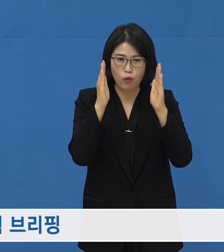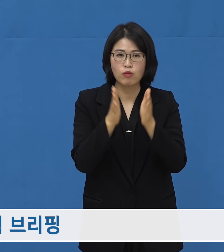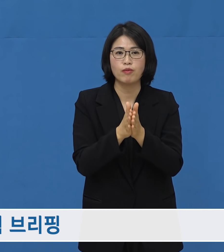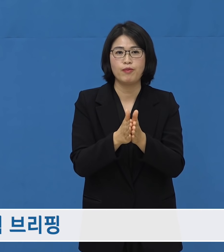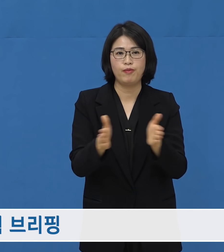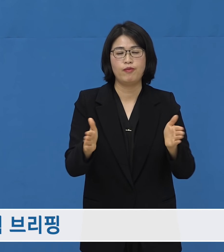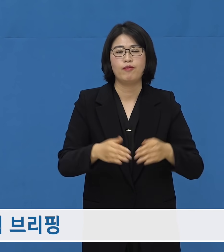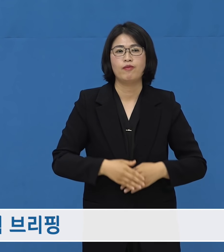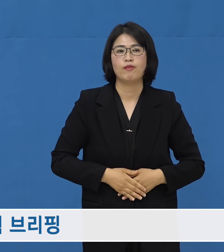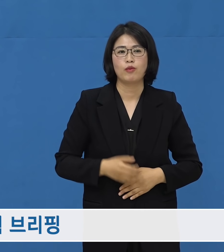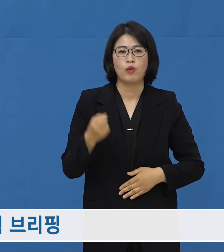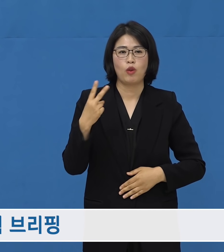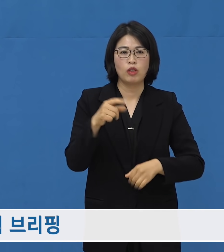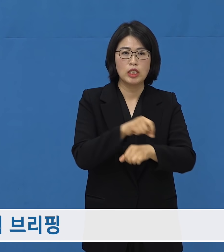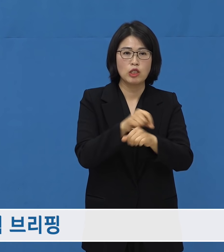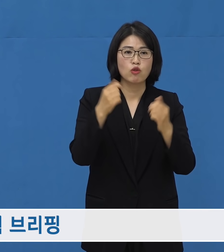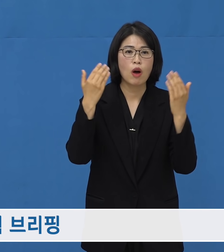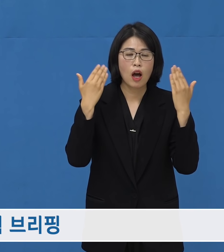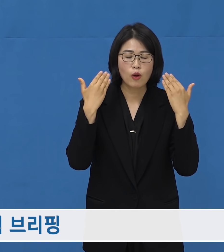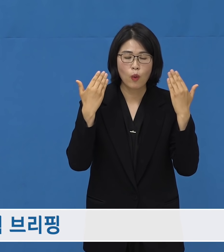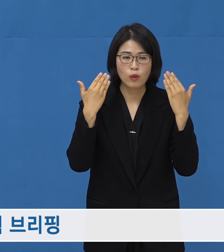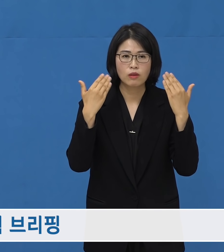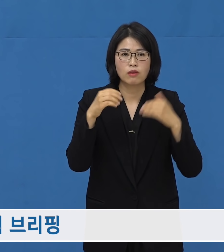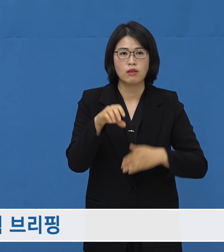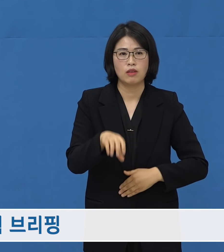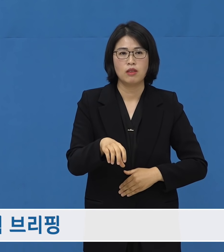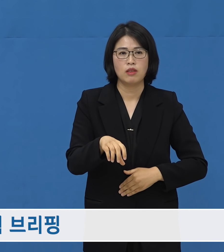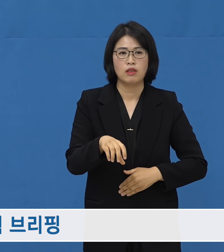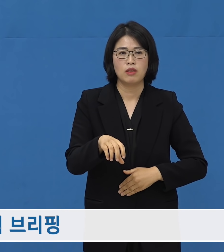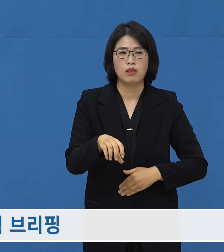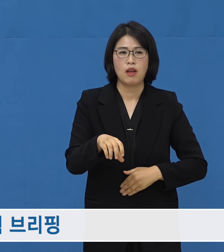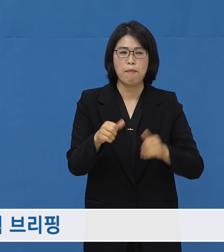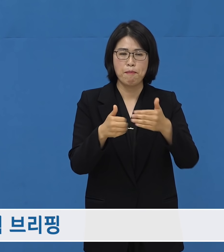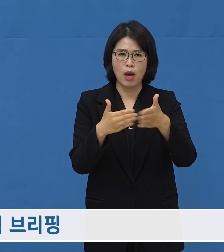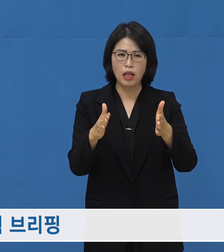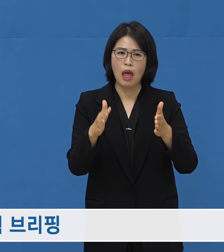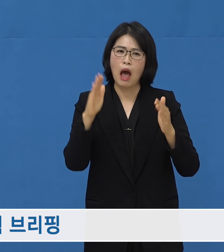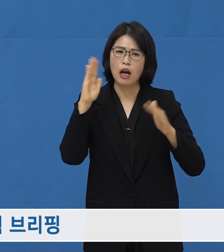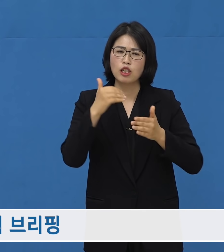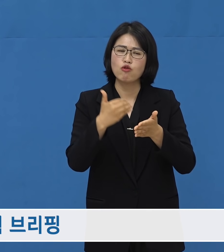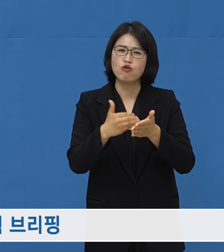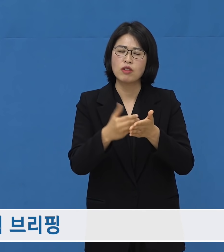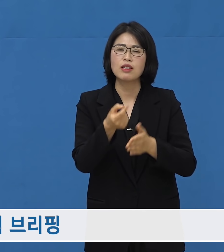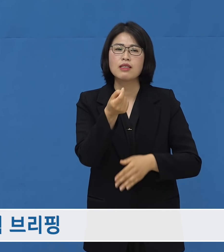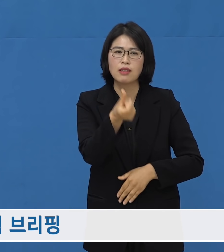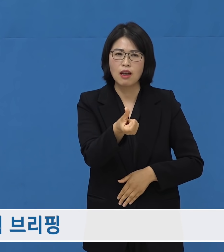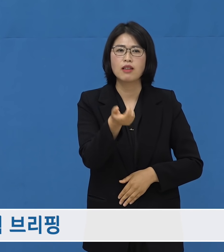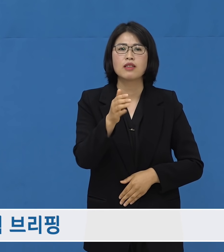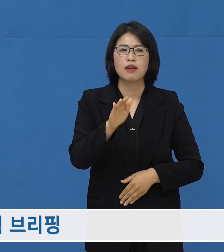실시합니다. 또한 특수학교는 학급당 학생 수가 소수이지만